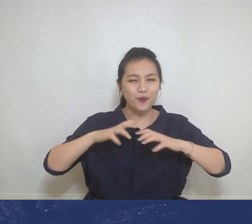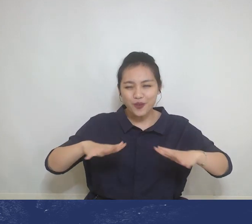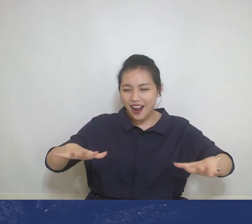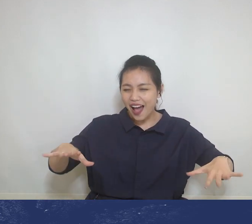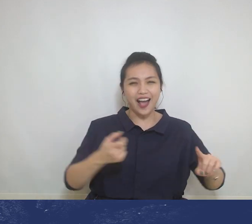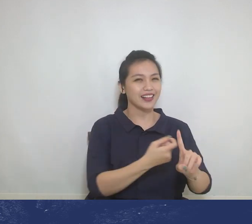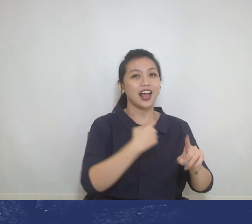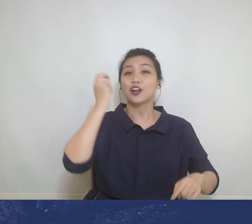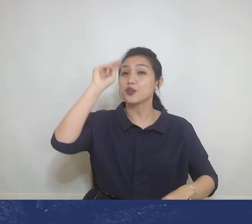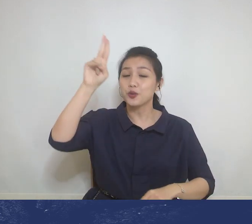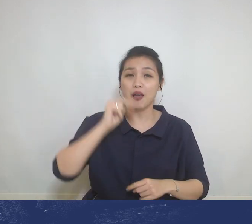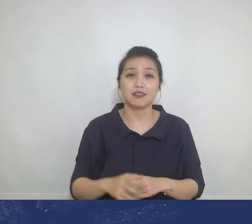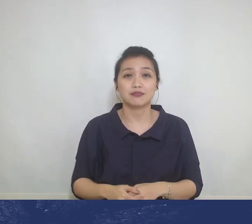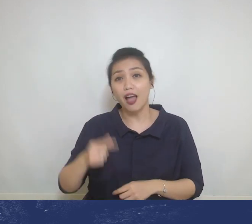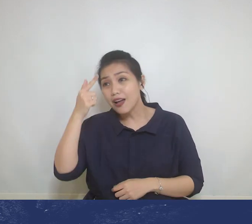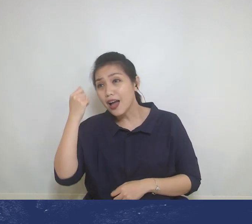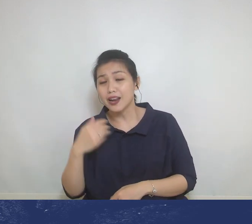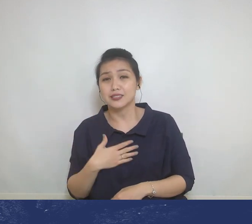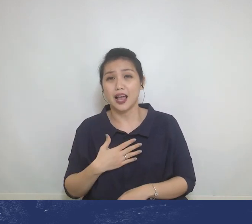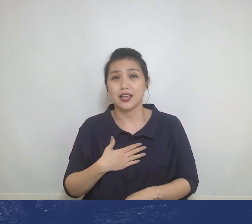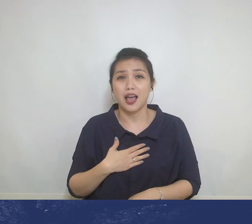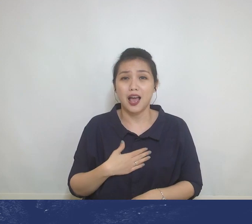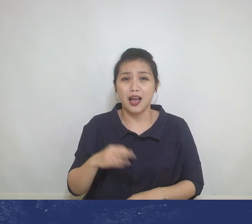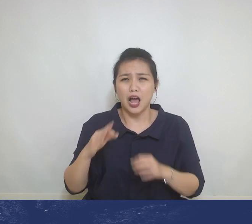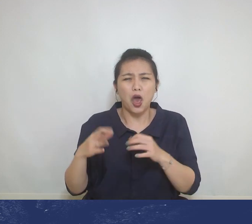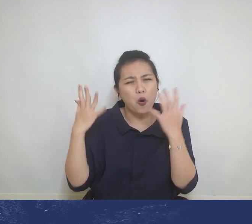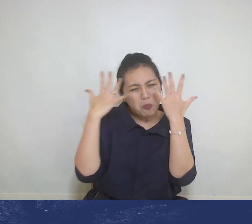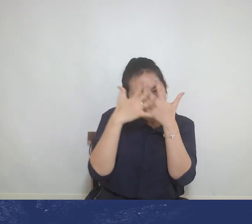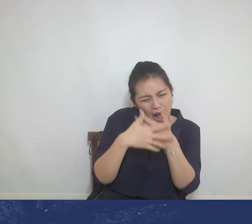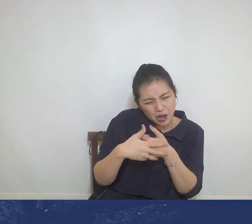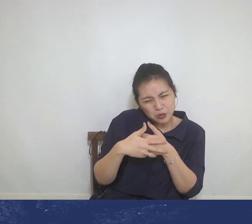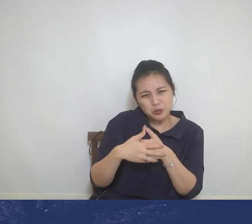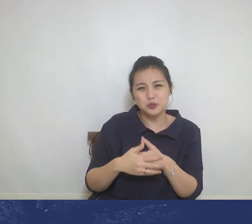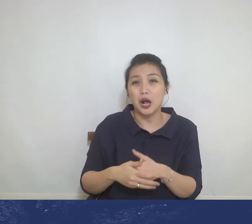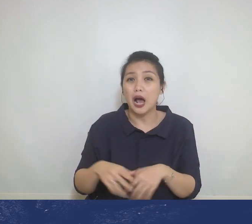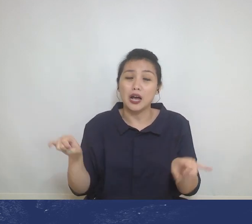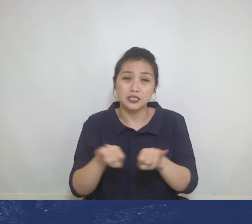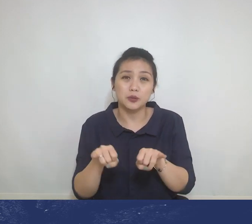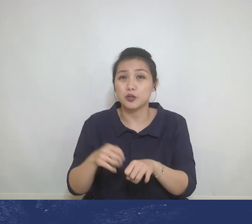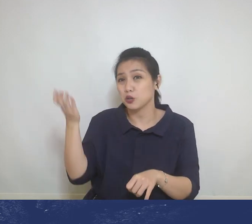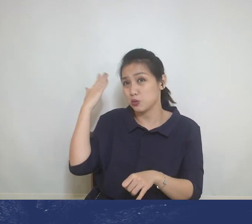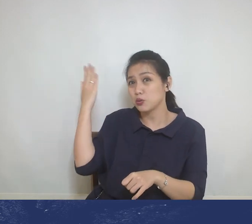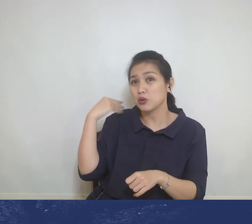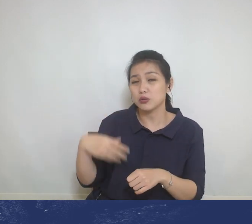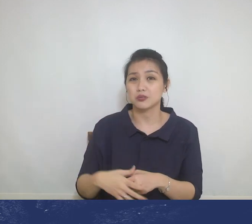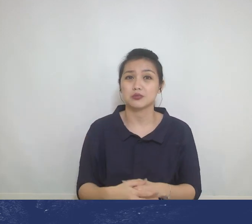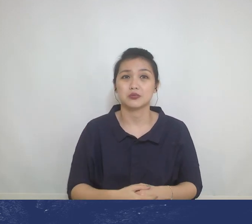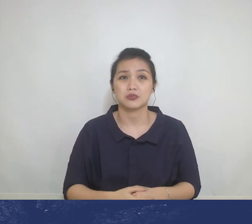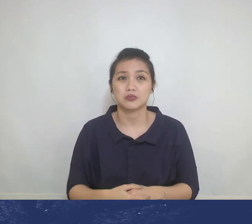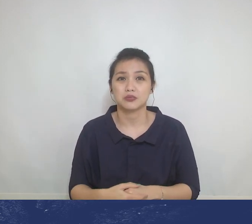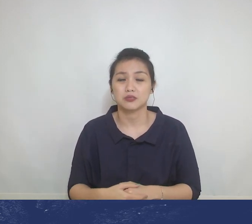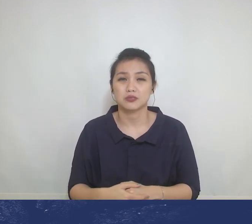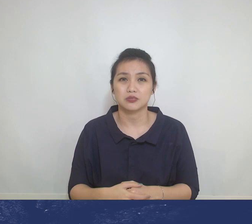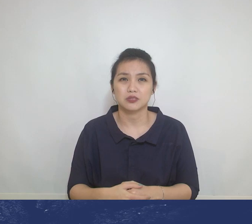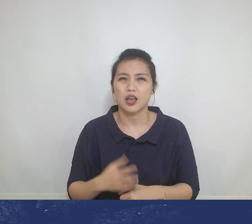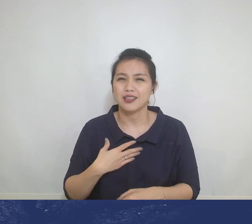kemurahan buat Tuhan. Karena kalau saya mau megangi terplecok saya. Saya mau memegangi bahwa saya cuma bisa 25